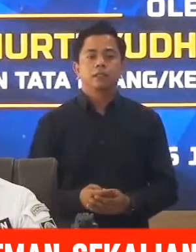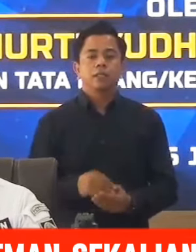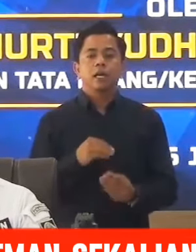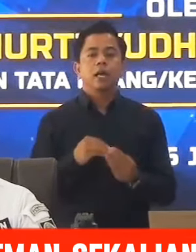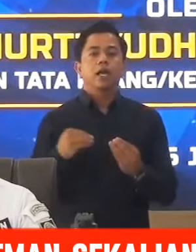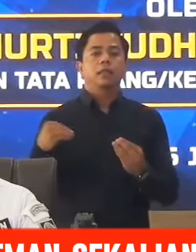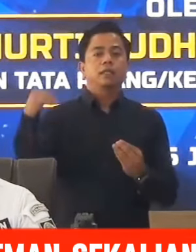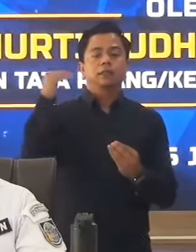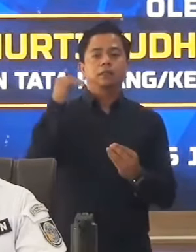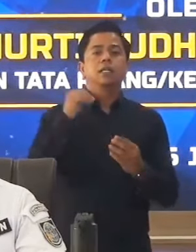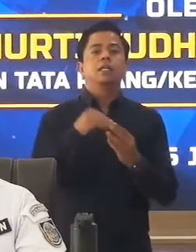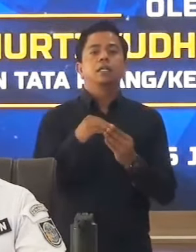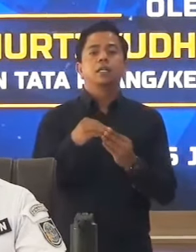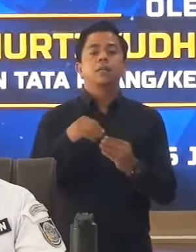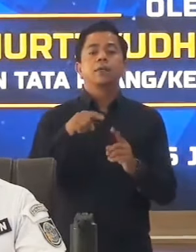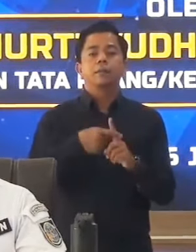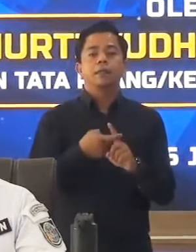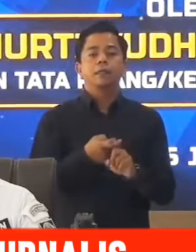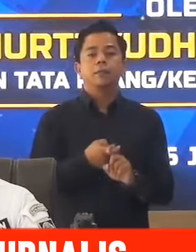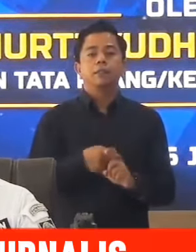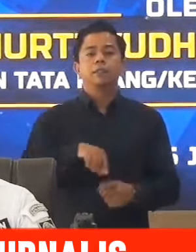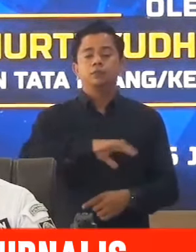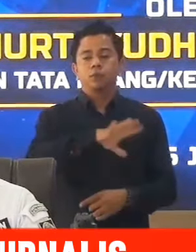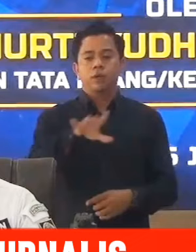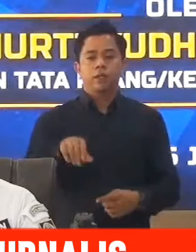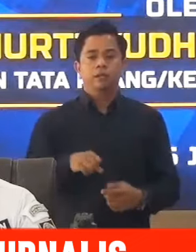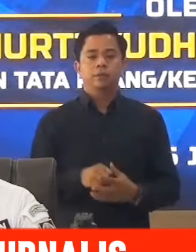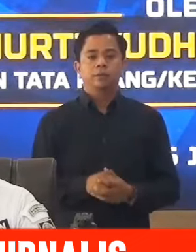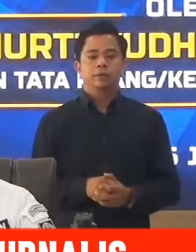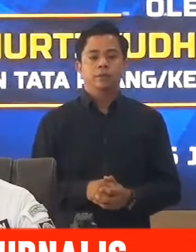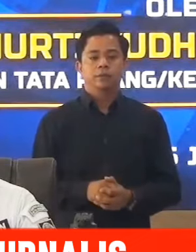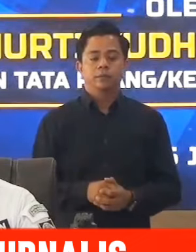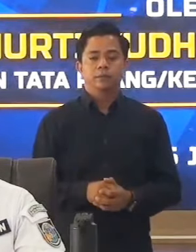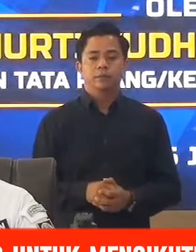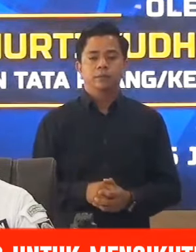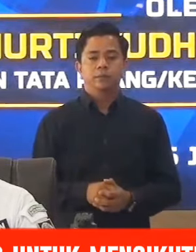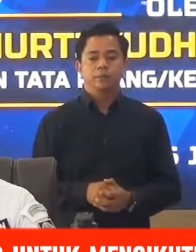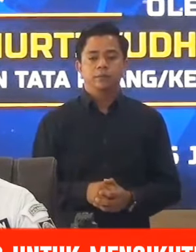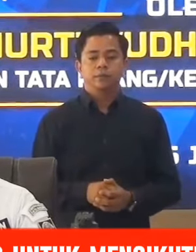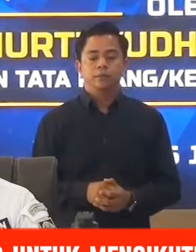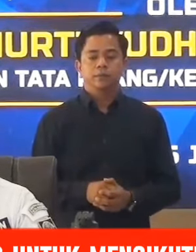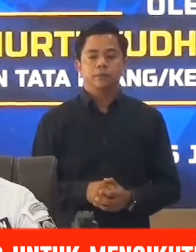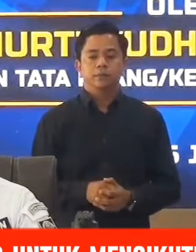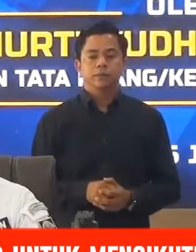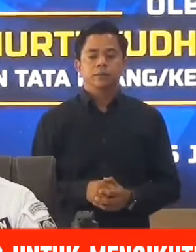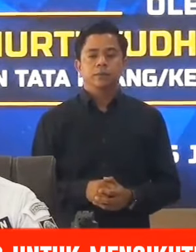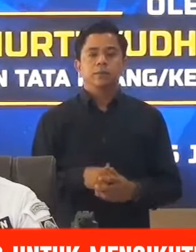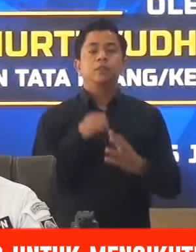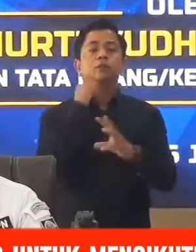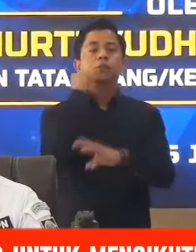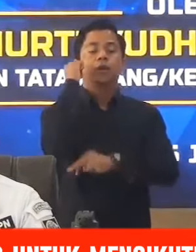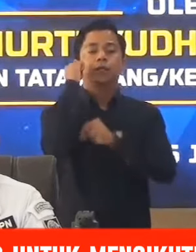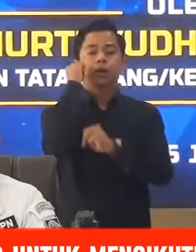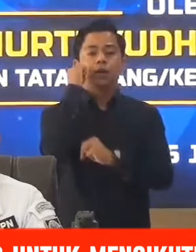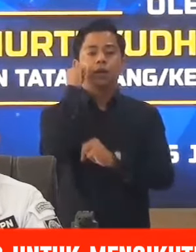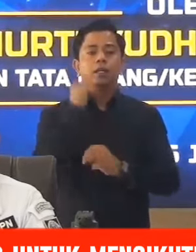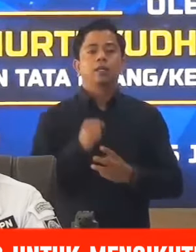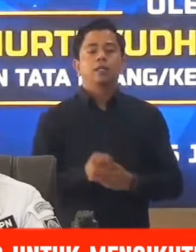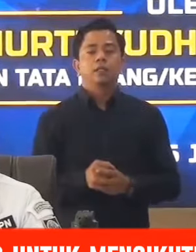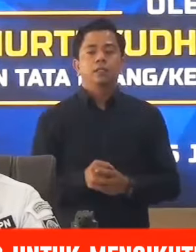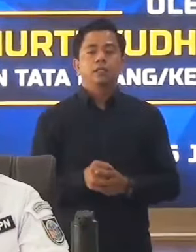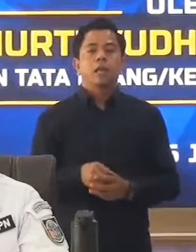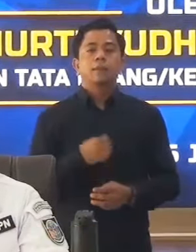kehadiran teman-teman sekalian, para insan pers, jurnalis, wartawan yang telah bersama